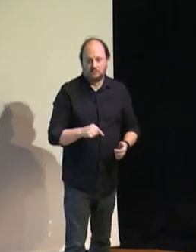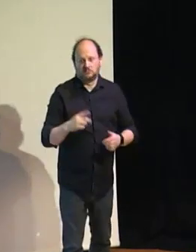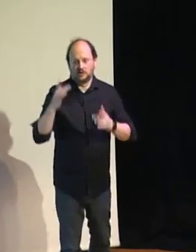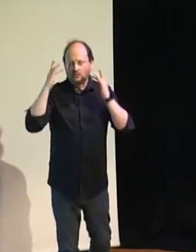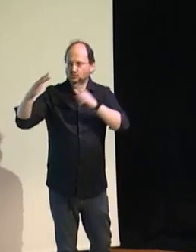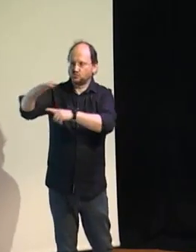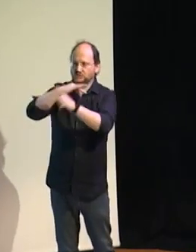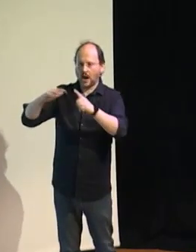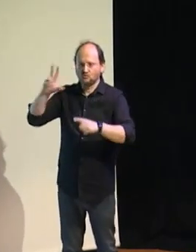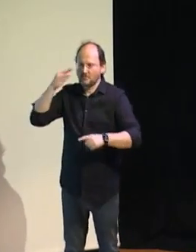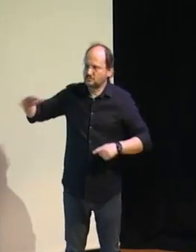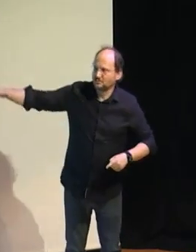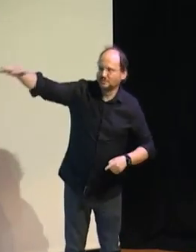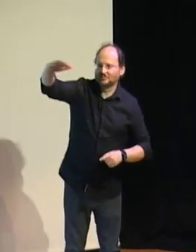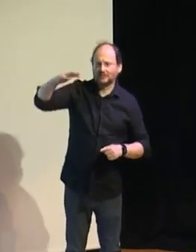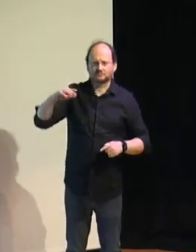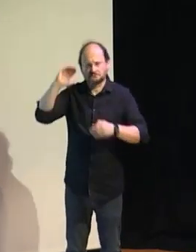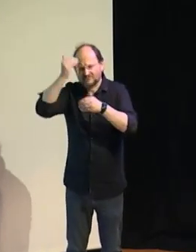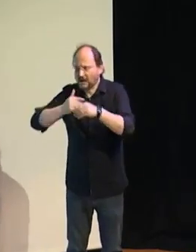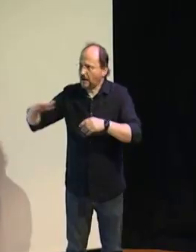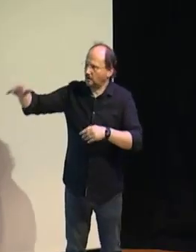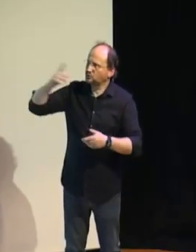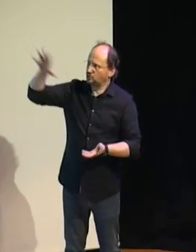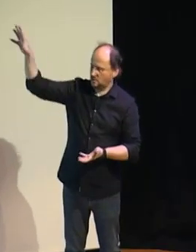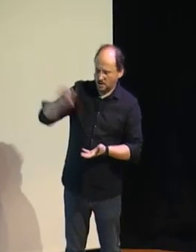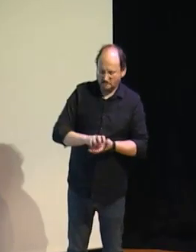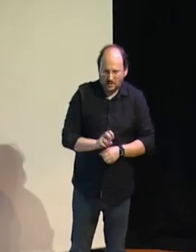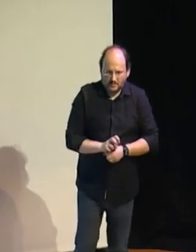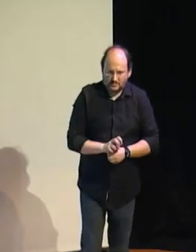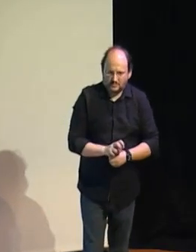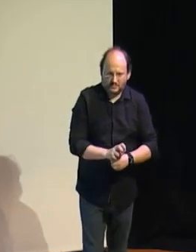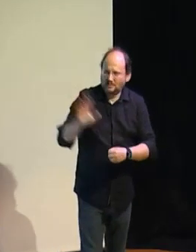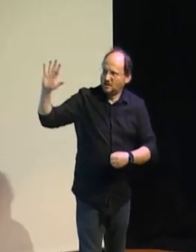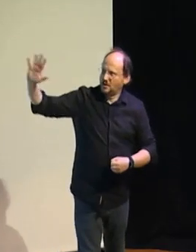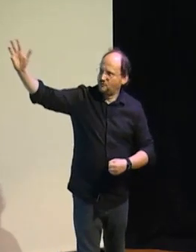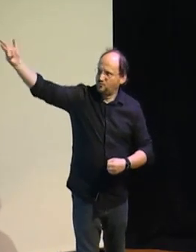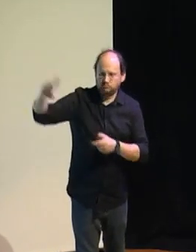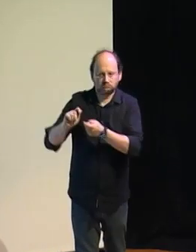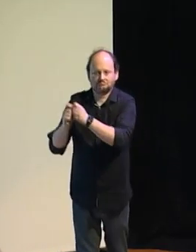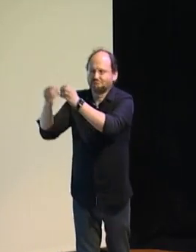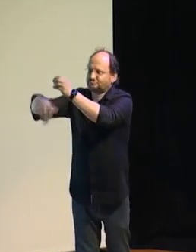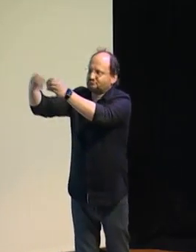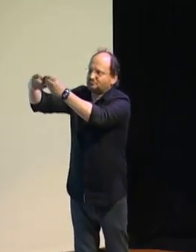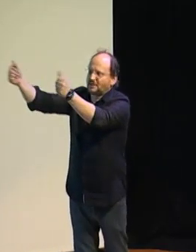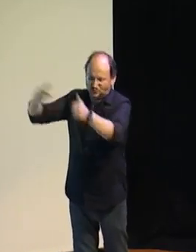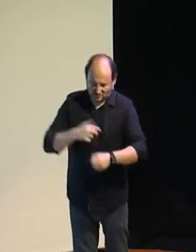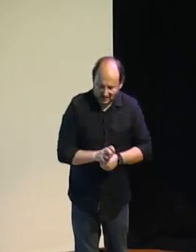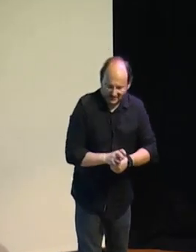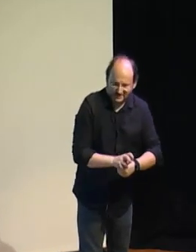c'est vraiment de se rendre compte qu'on a vraiment une origine sociétale, humaine, où il y a des choses qui ont été prises au fur et à mesure de l'évolution